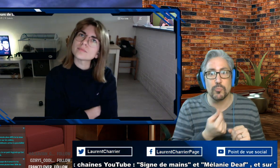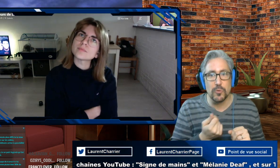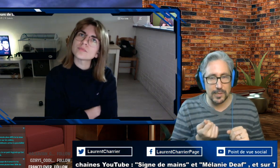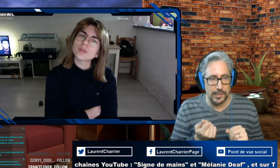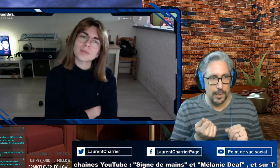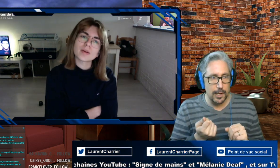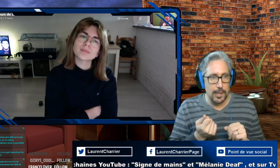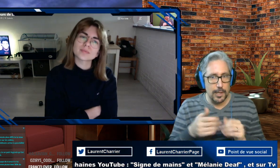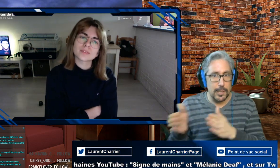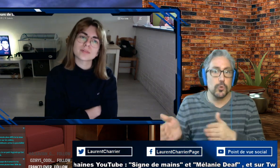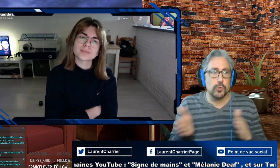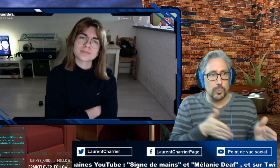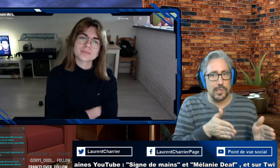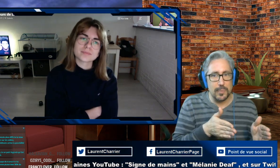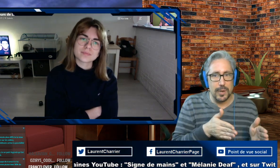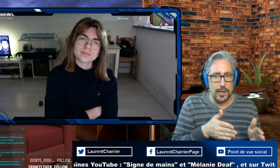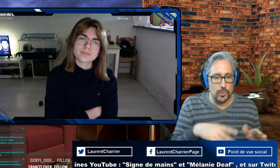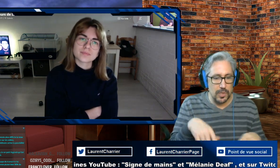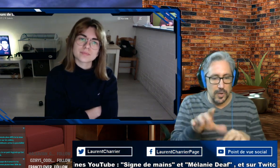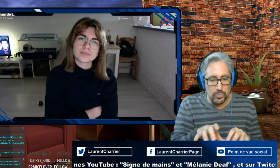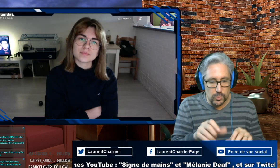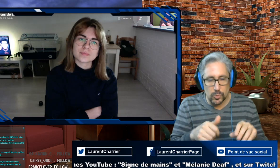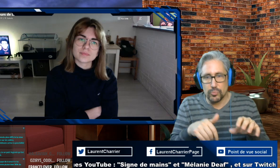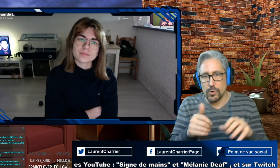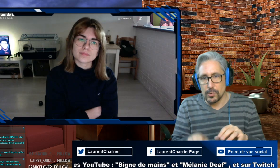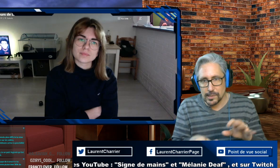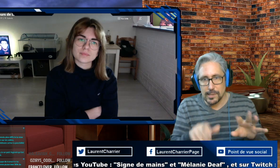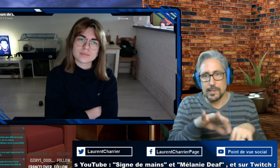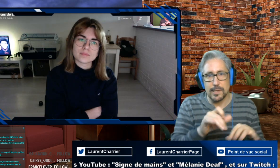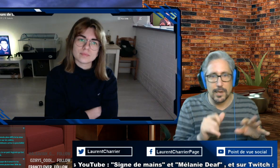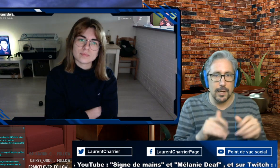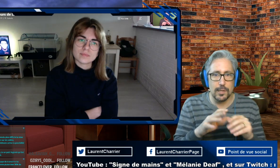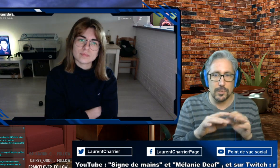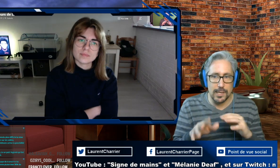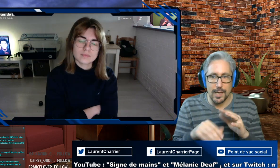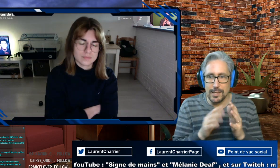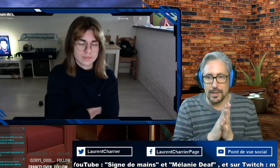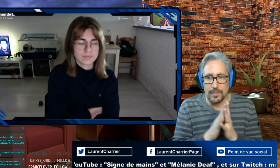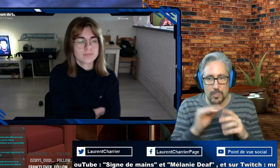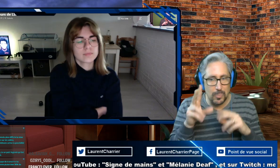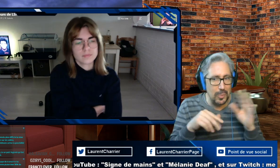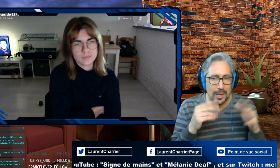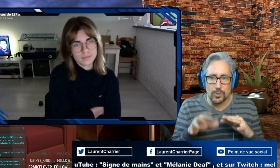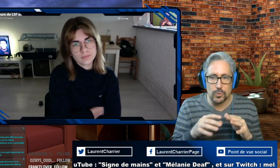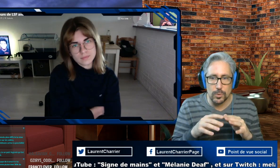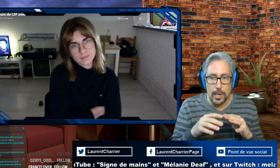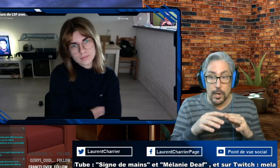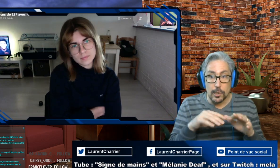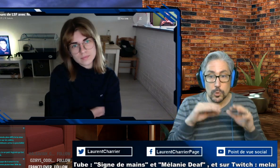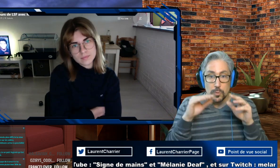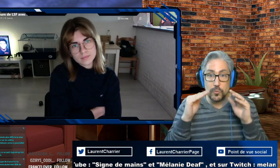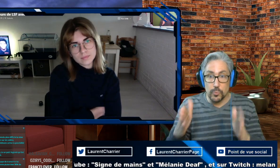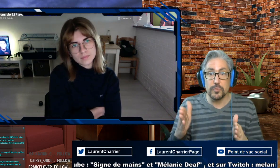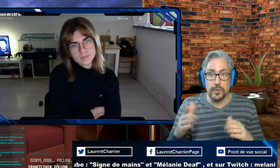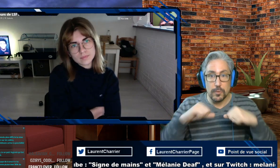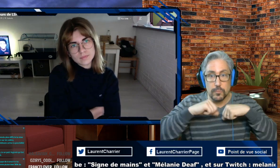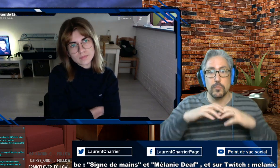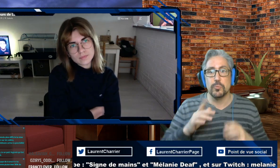ça peut être plus facile. Et YouTube, c'était pareil, donc il y avait un bouton pour lancer, etc. Donc il y avait plein de trucs.